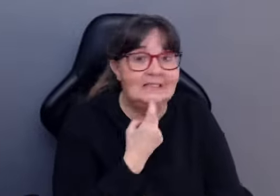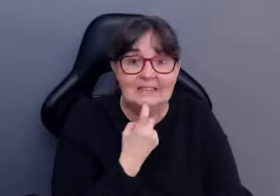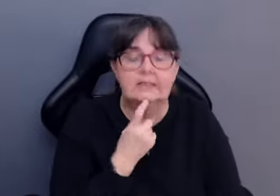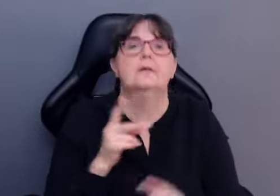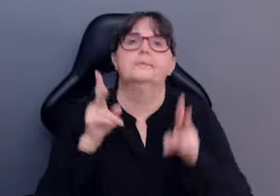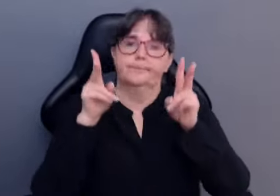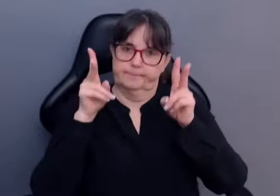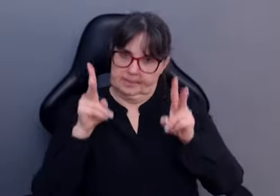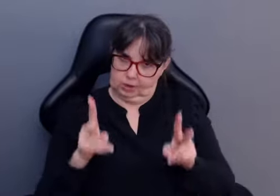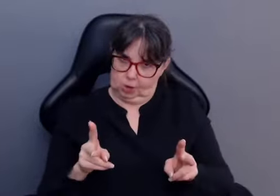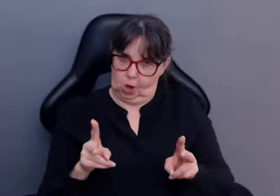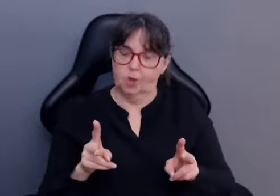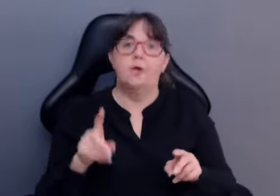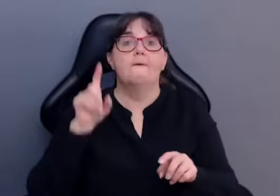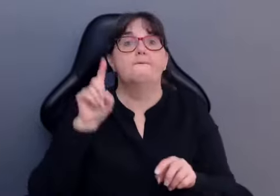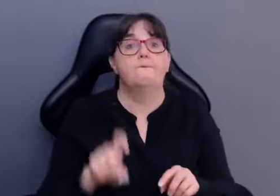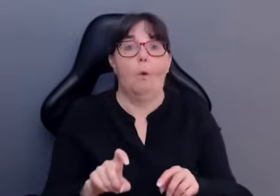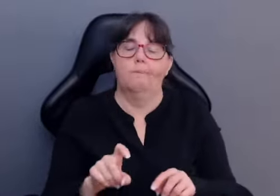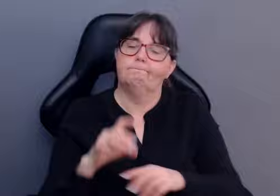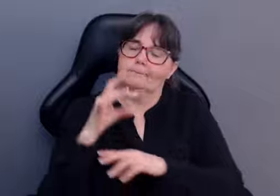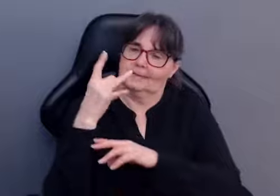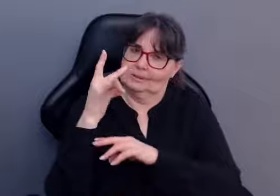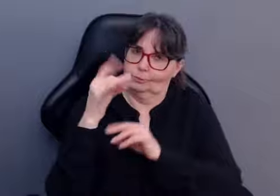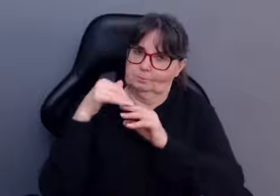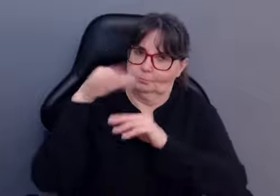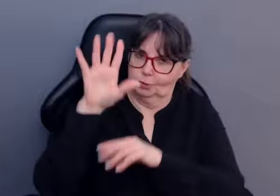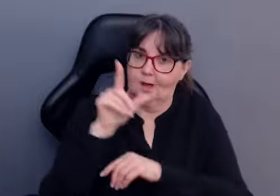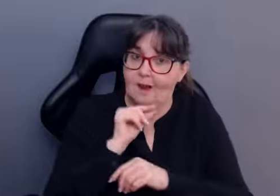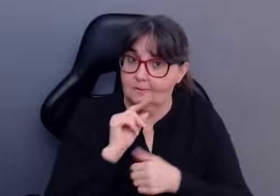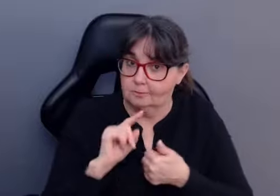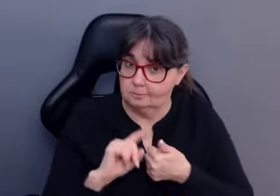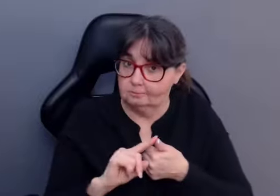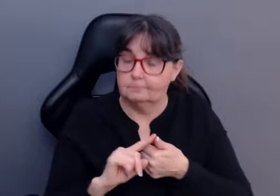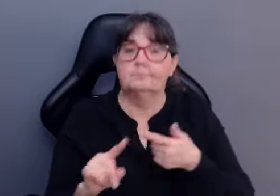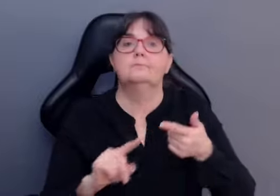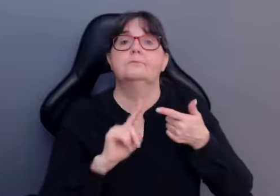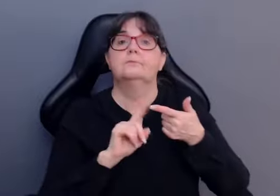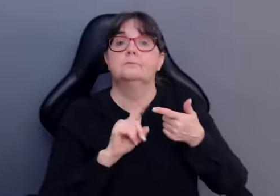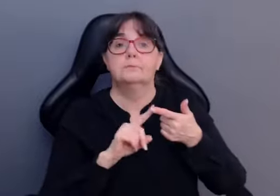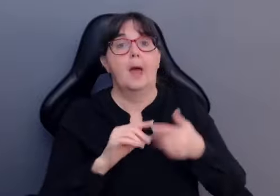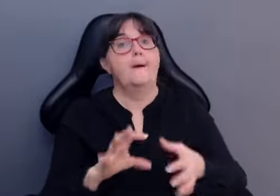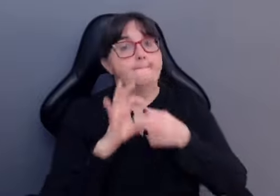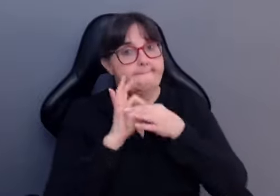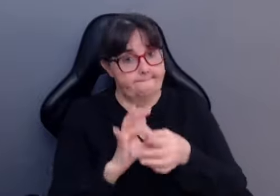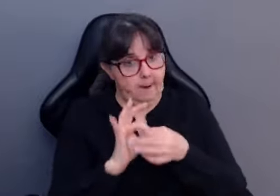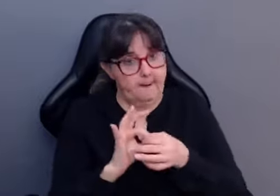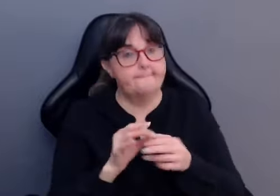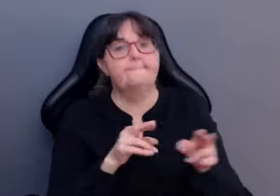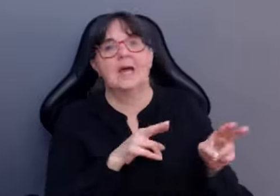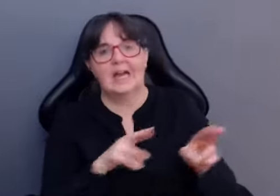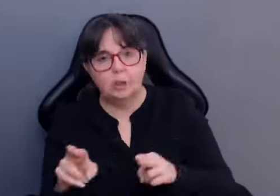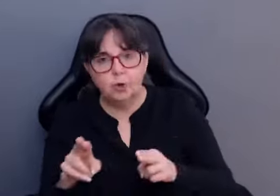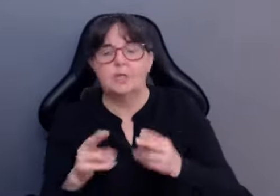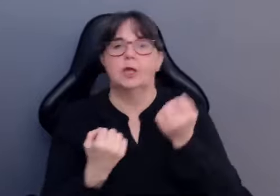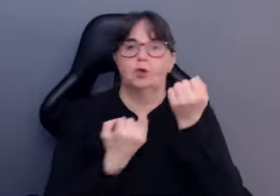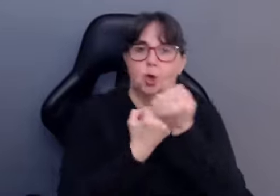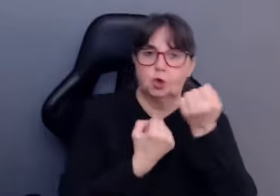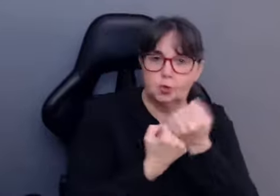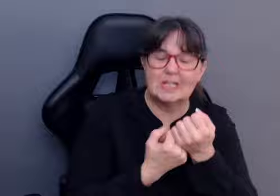personnes âgées de 18 ans et plus, membres réguliers de soutien ou associatifs